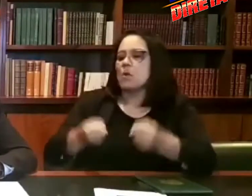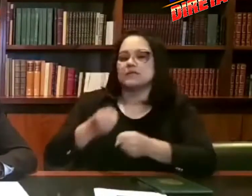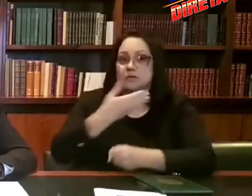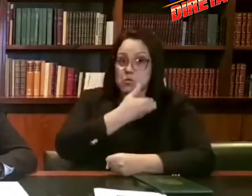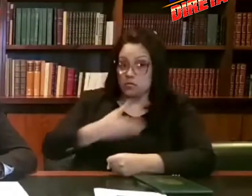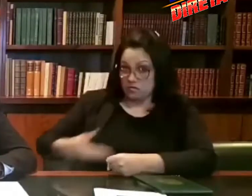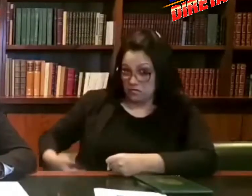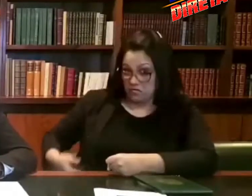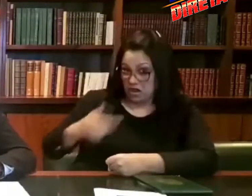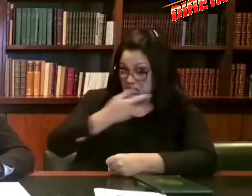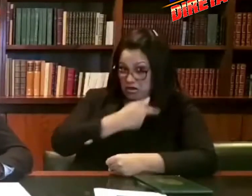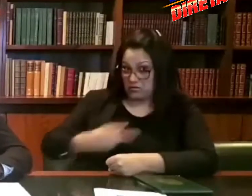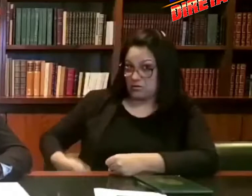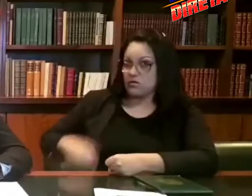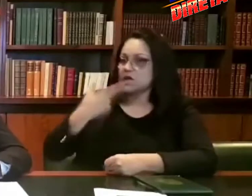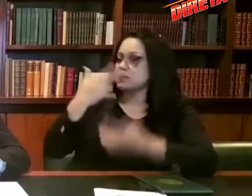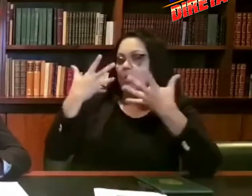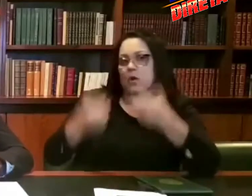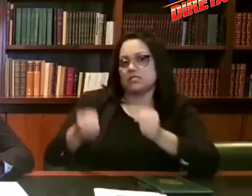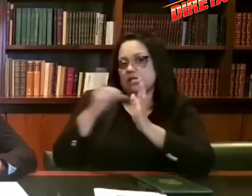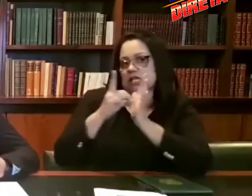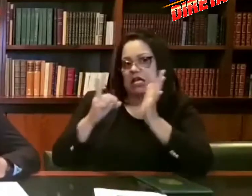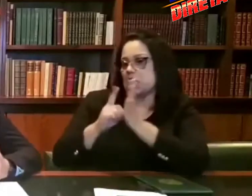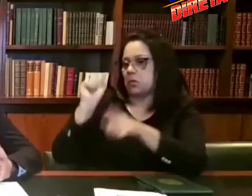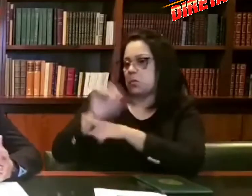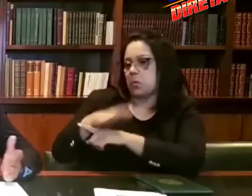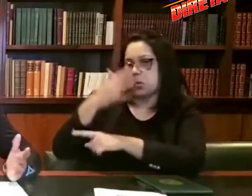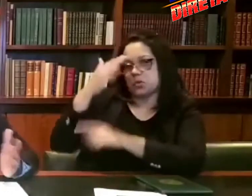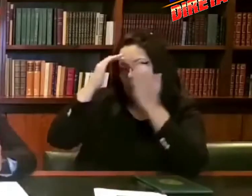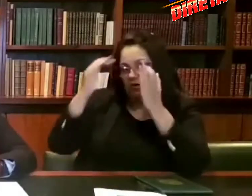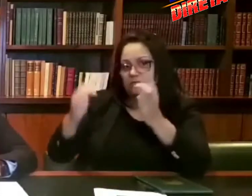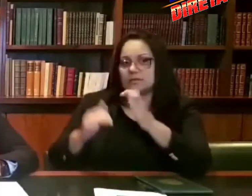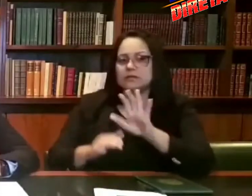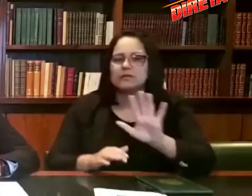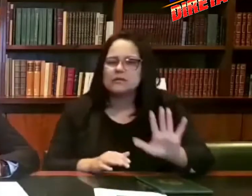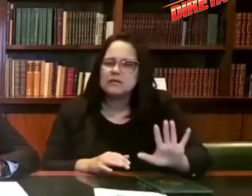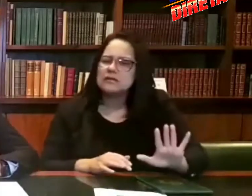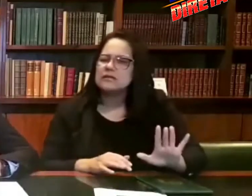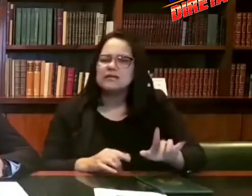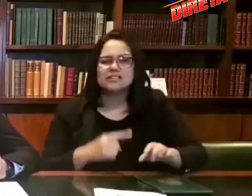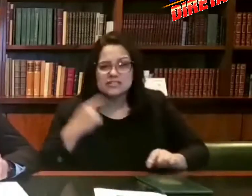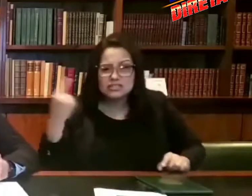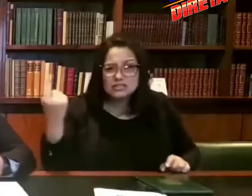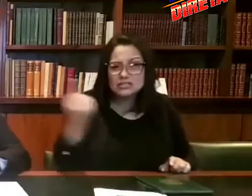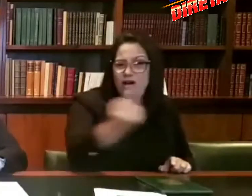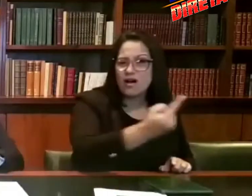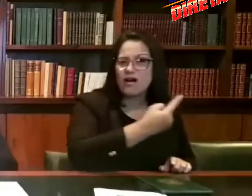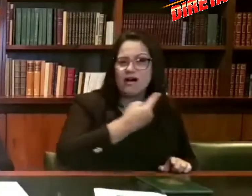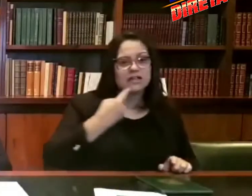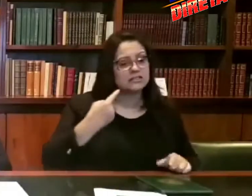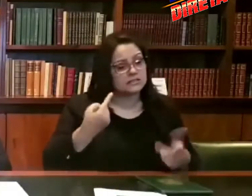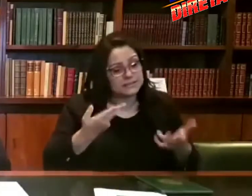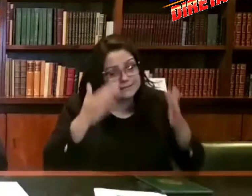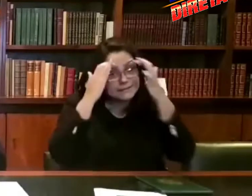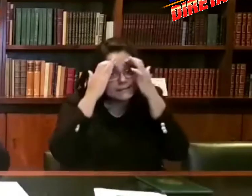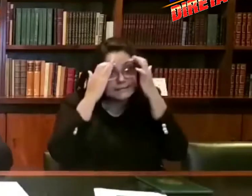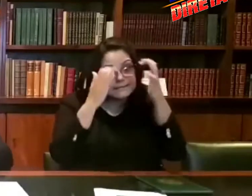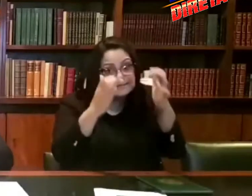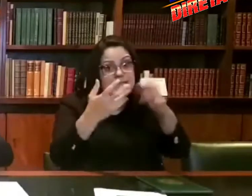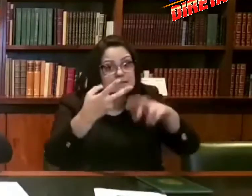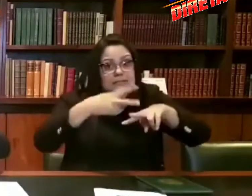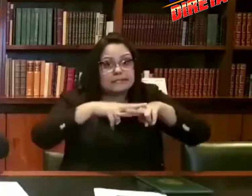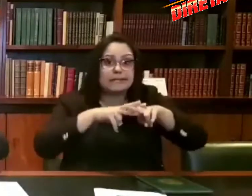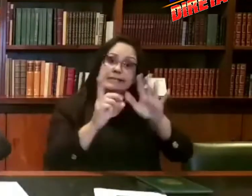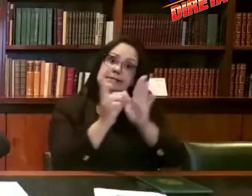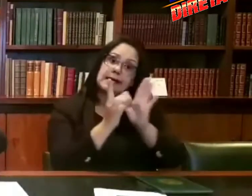coisa, né? Nós todos somos escravos da lei. Se algum governador é contra o nosso decreto, ele tem dois